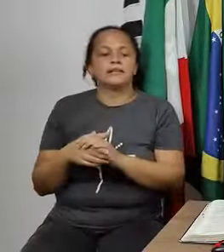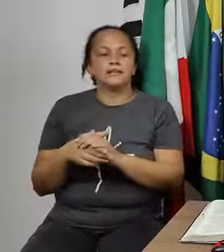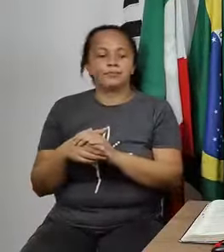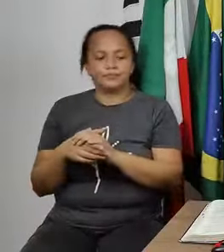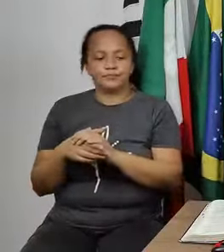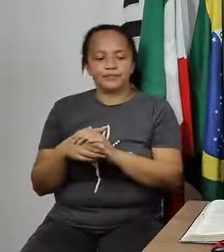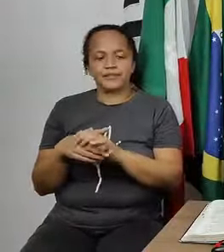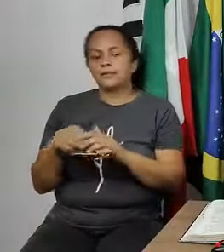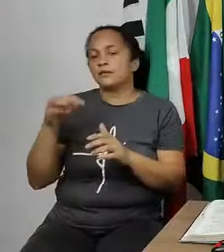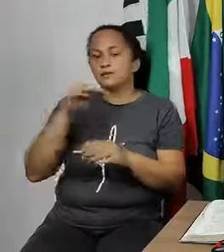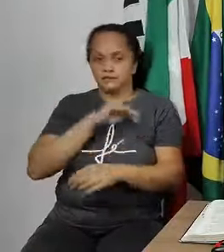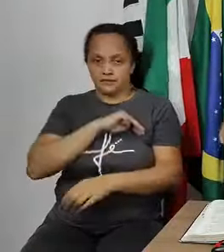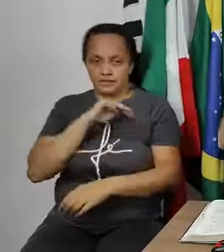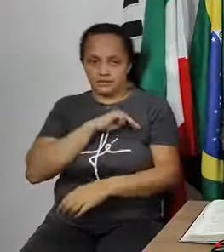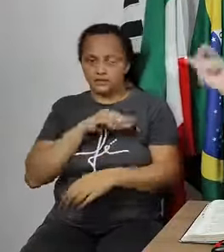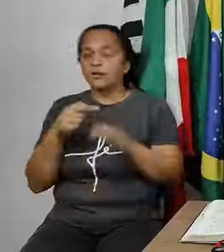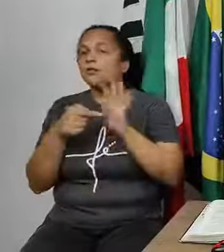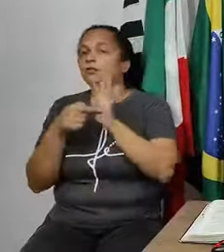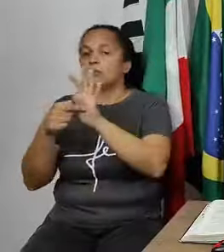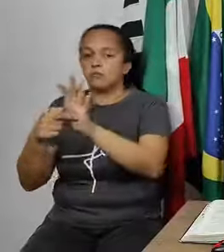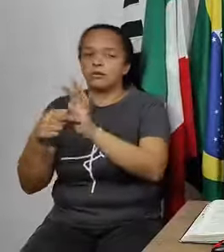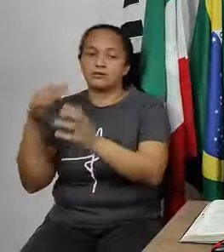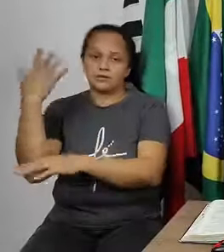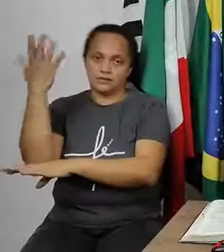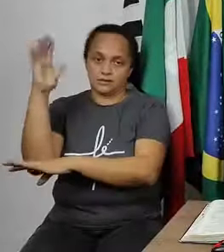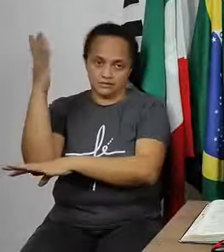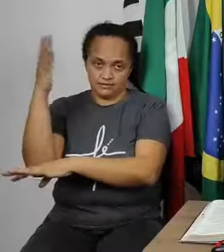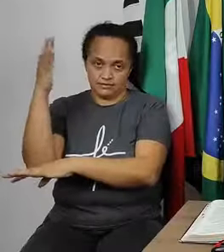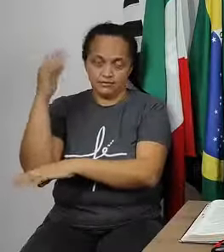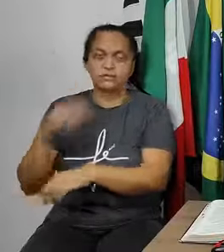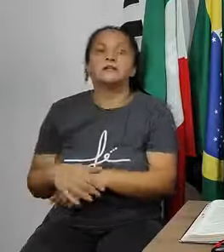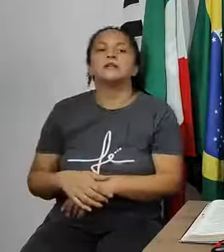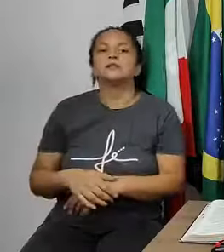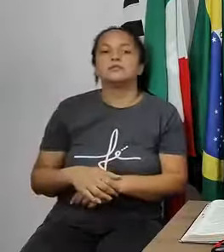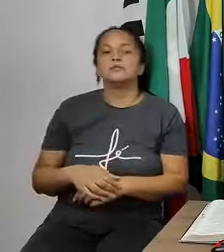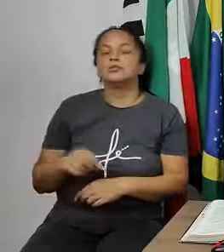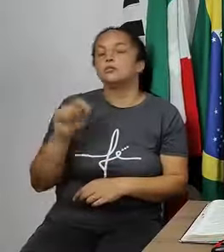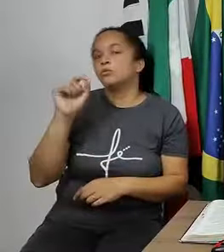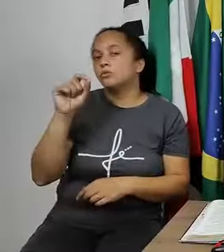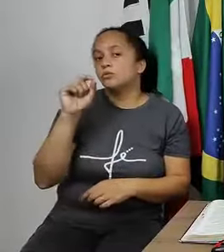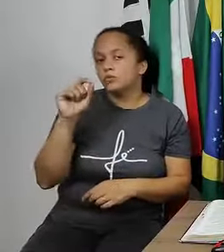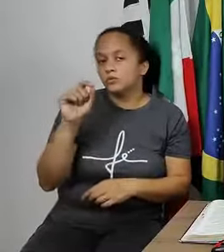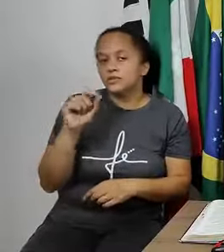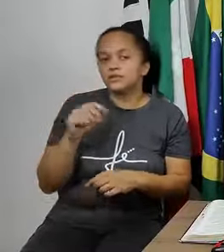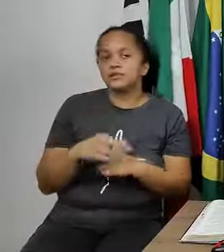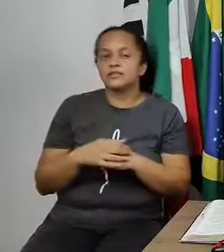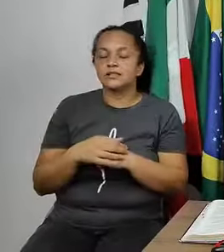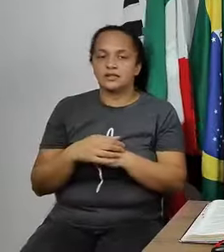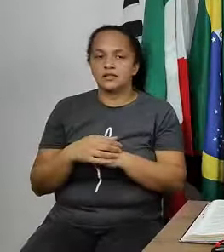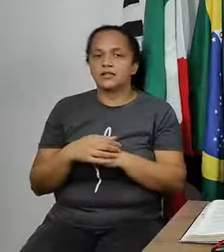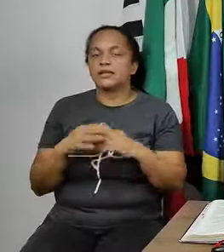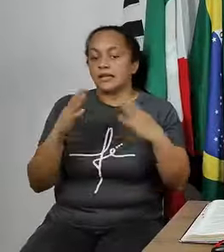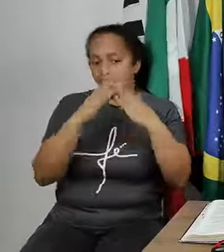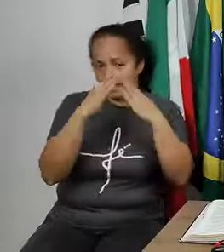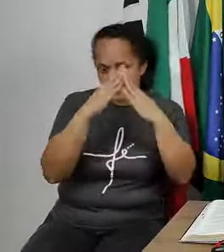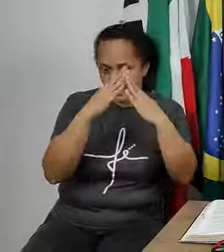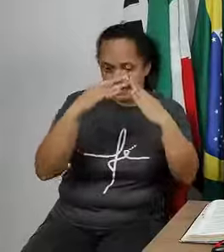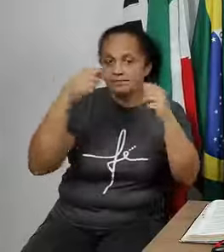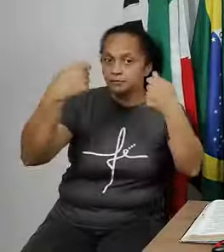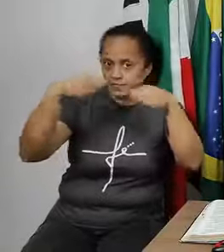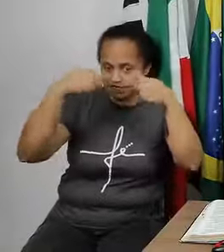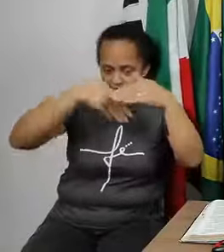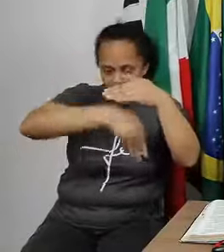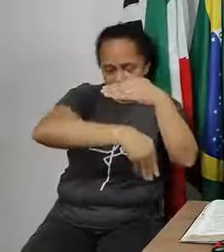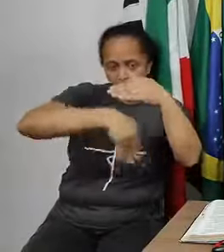fundações representa para uma casa, a raiz representa para a árvore. O que